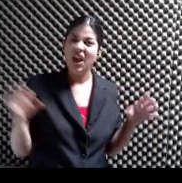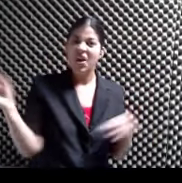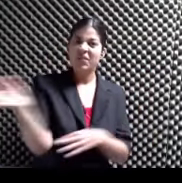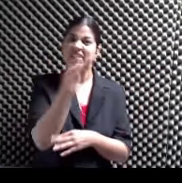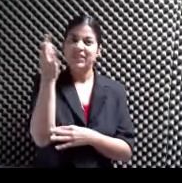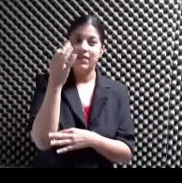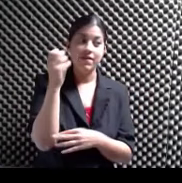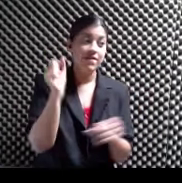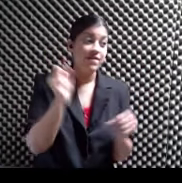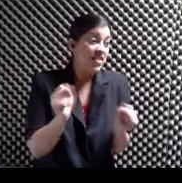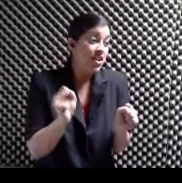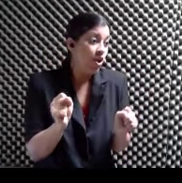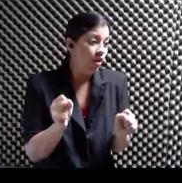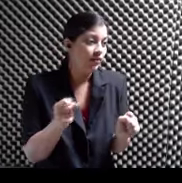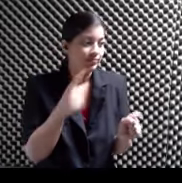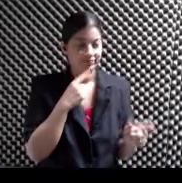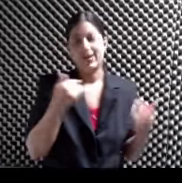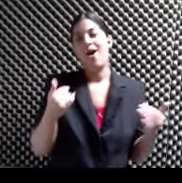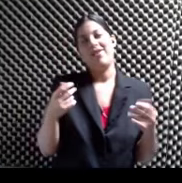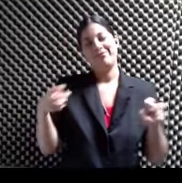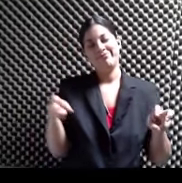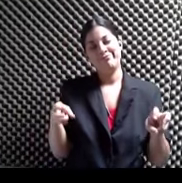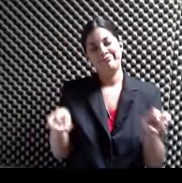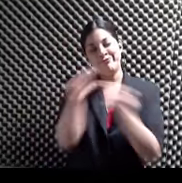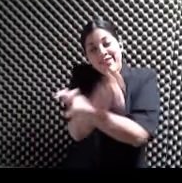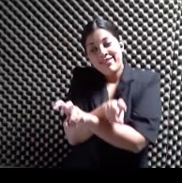Pues vamos a jugar aquí a las sillitas musicales Así a jugar a las sillitas Vamos